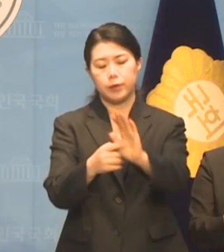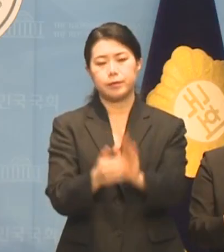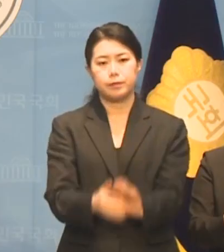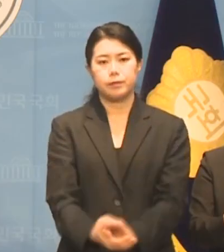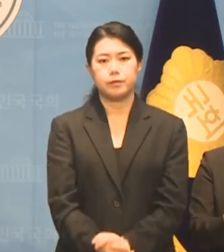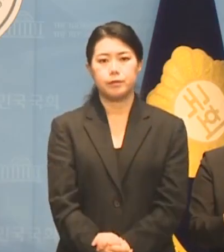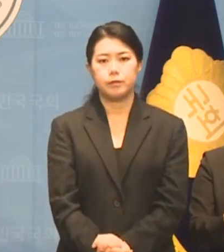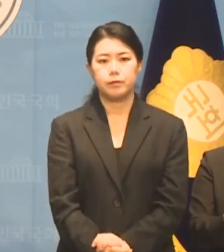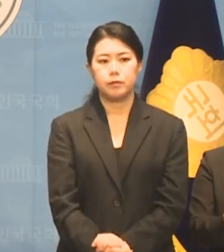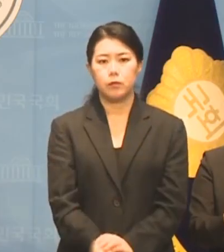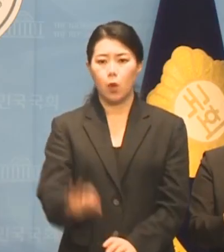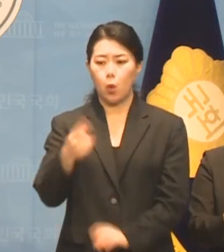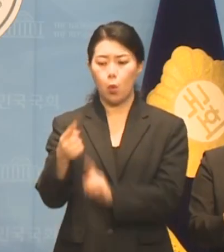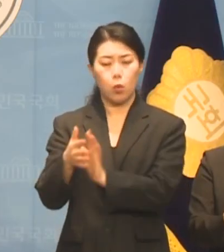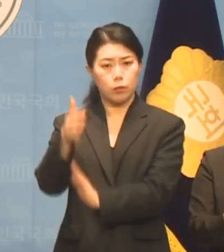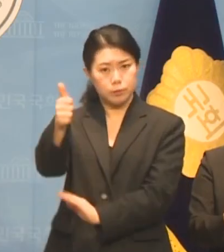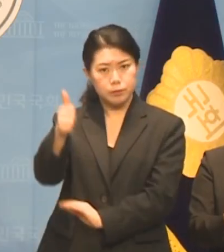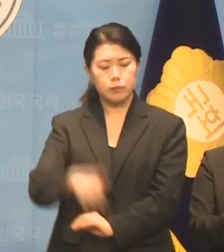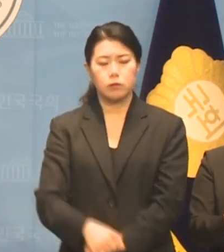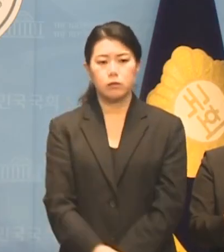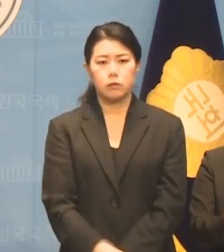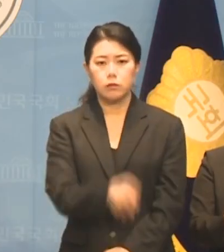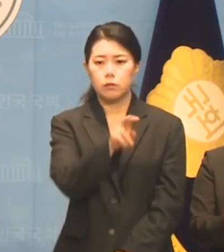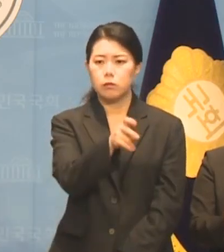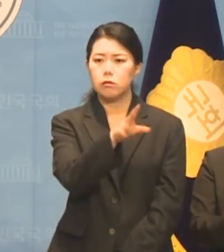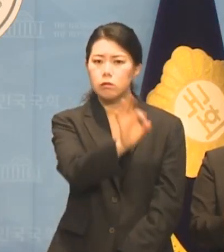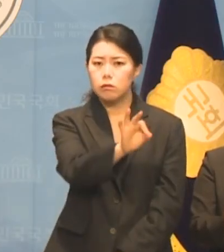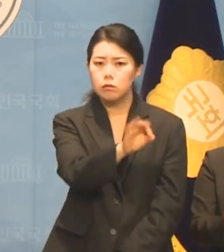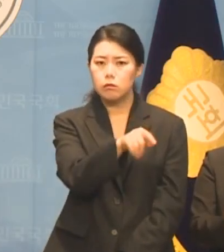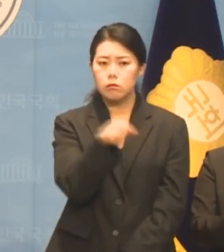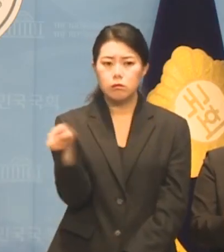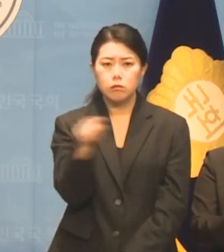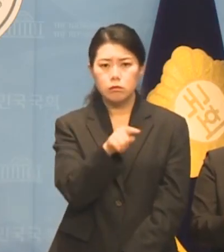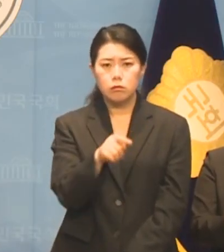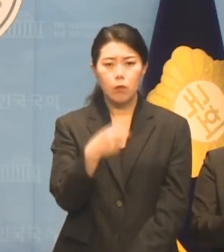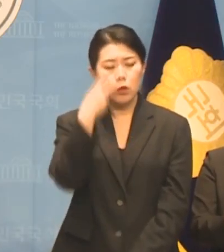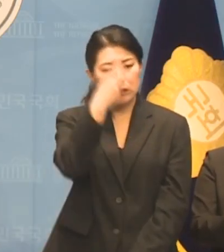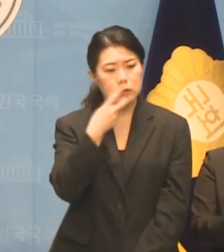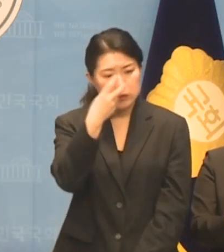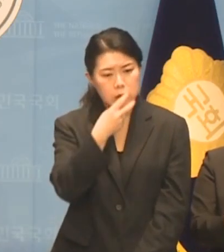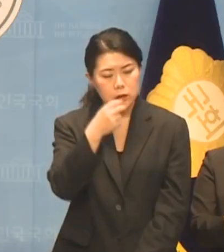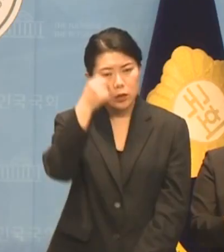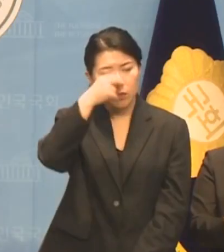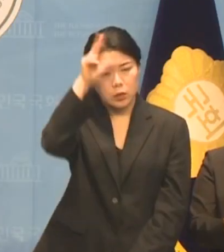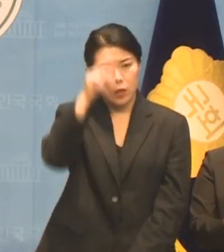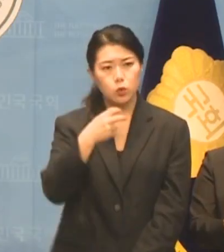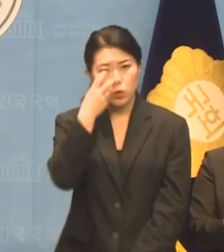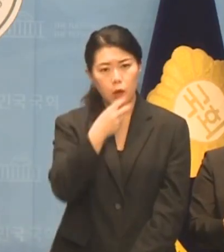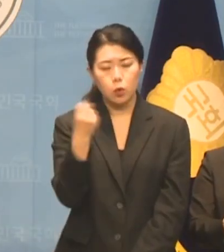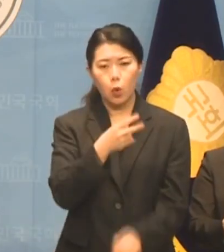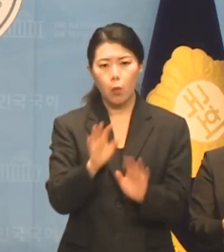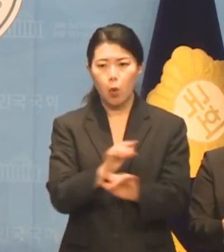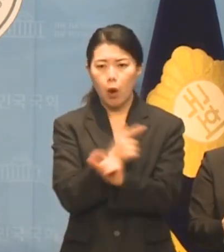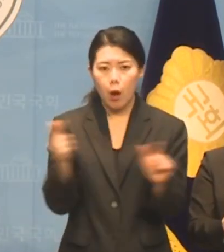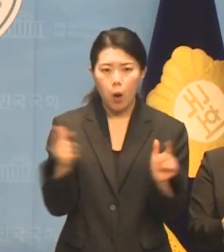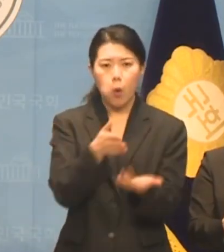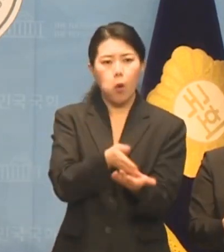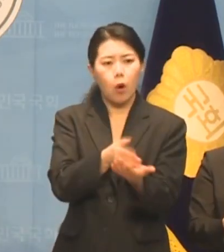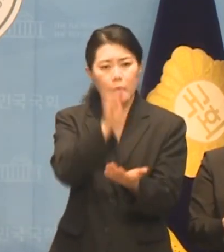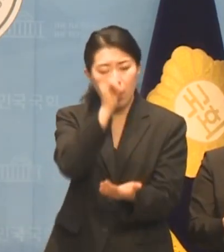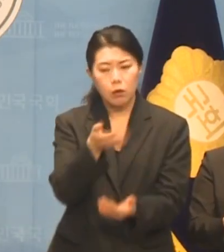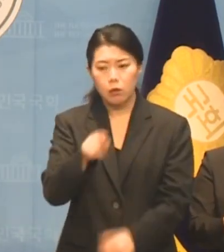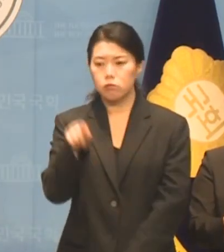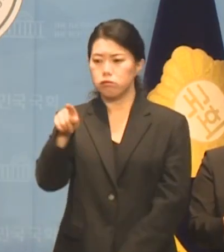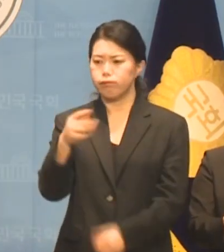있습니다. 오세훈 시장은 명태균 씨의 검찰 진술과 언론 보도에도 불구하고 오히려 뻔뻔스럽게